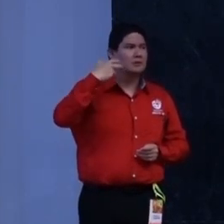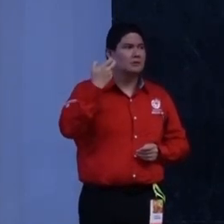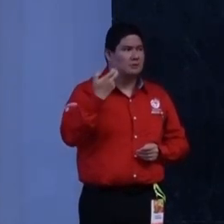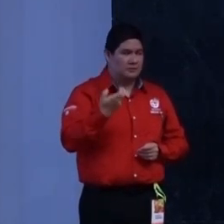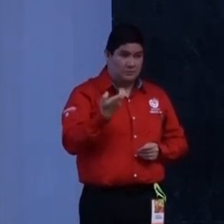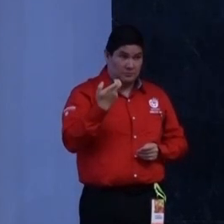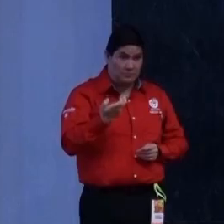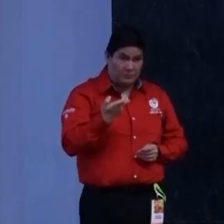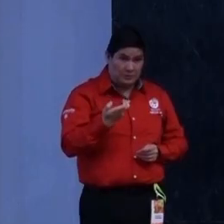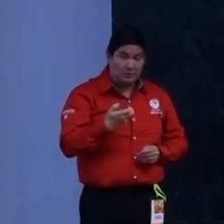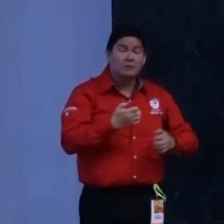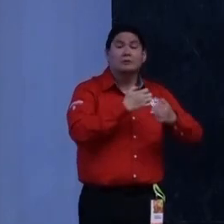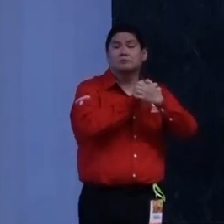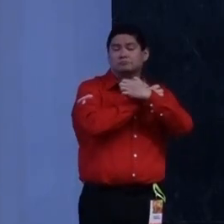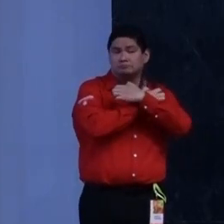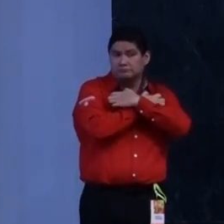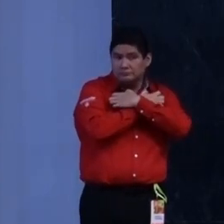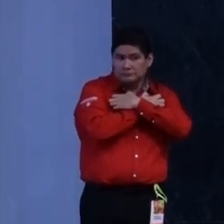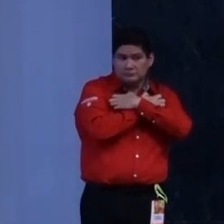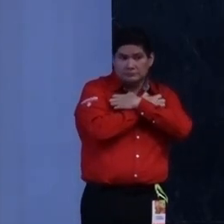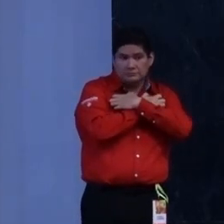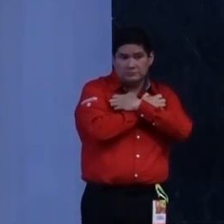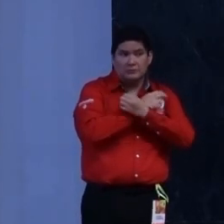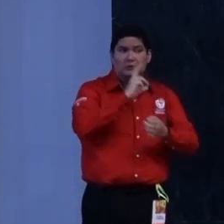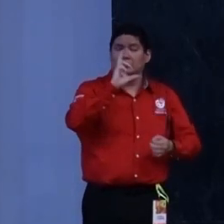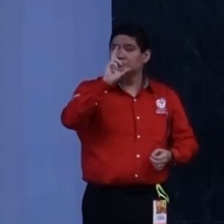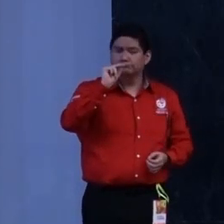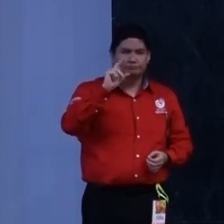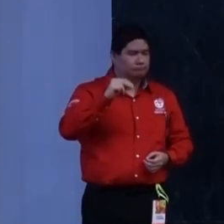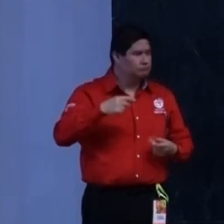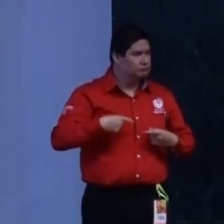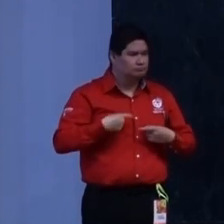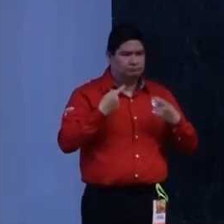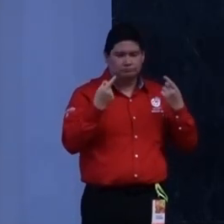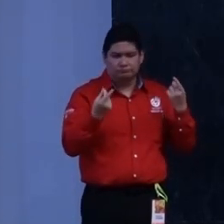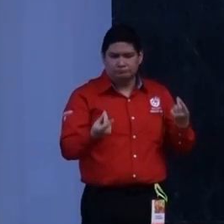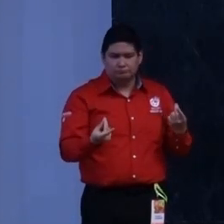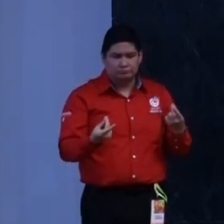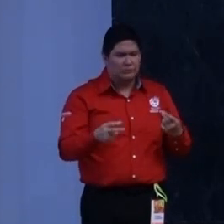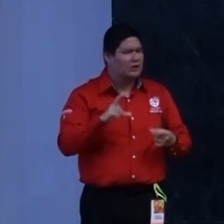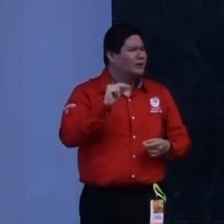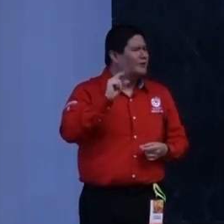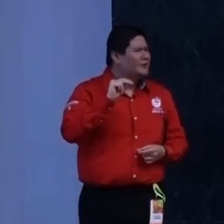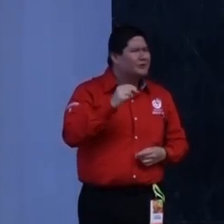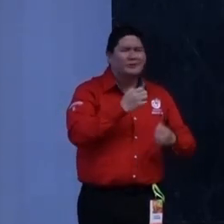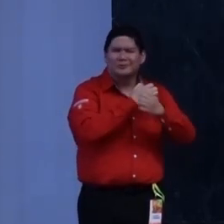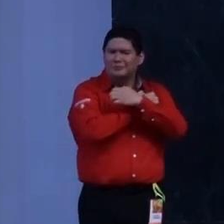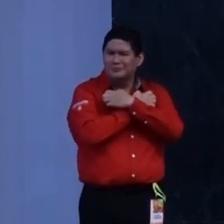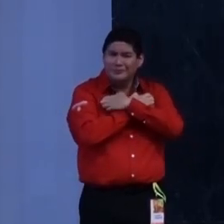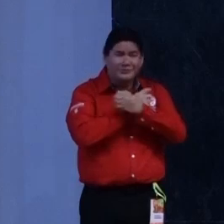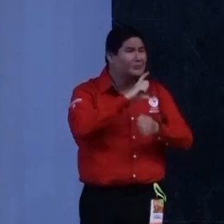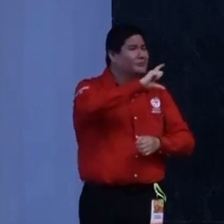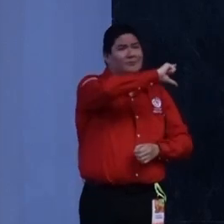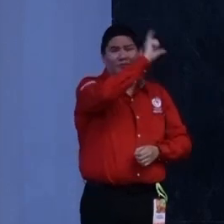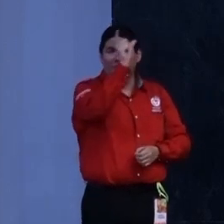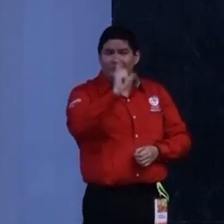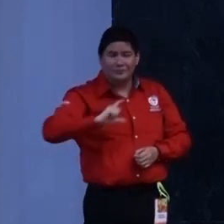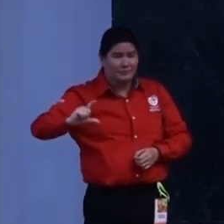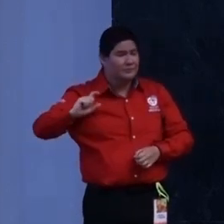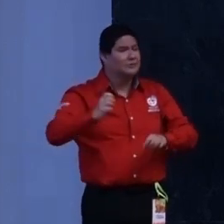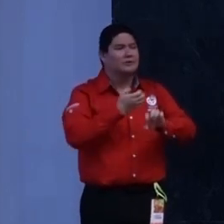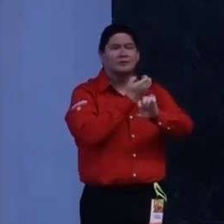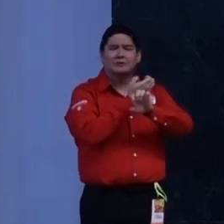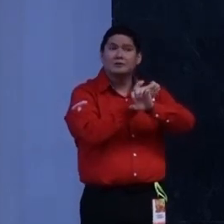este sistema de educación no nos da, y no es el sistema de educación en México. En Estados